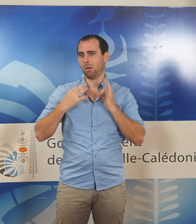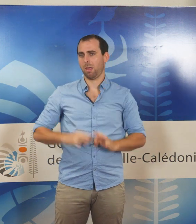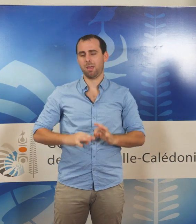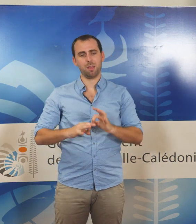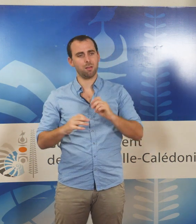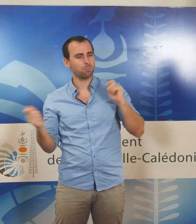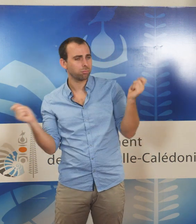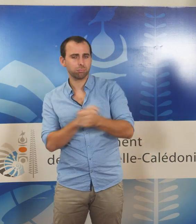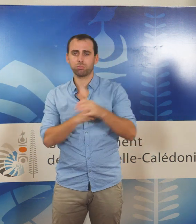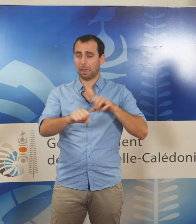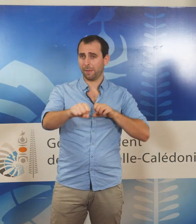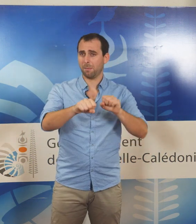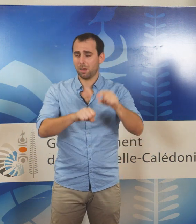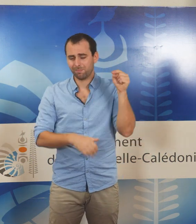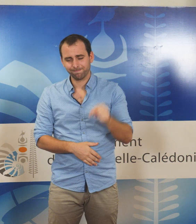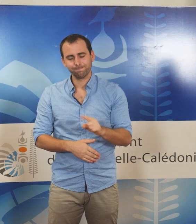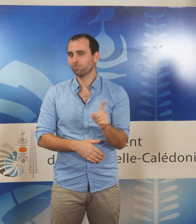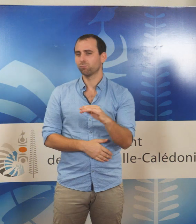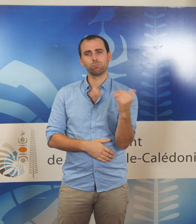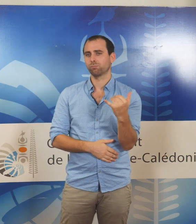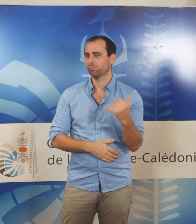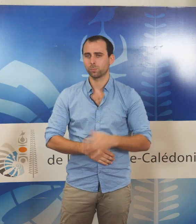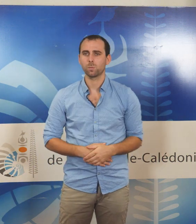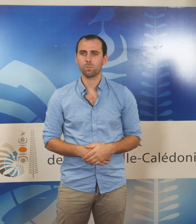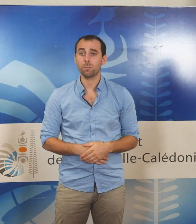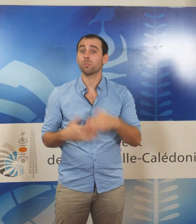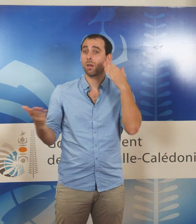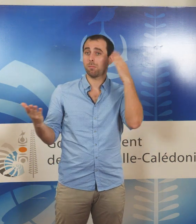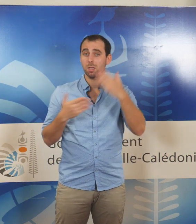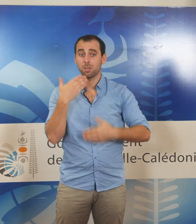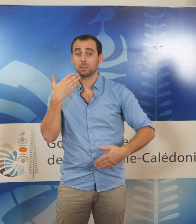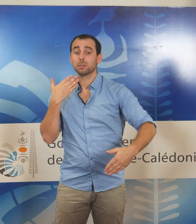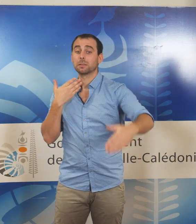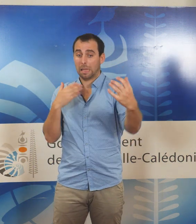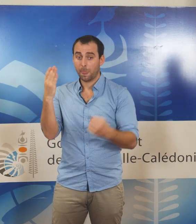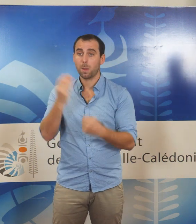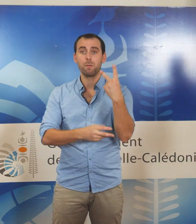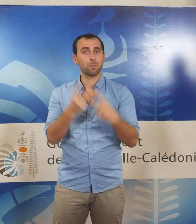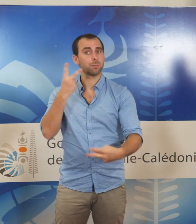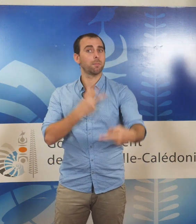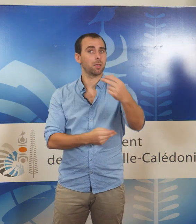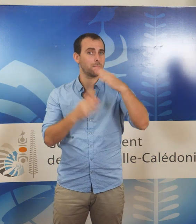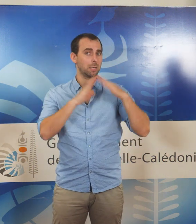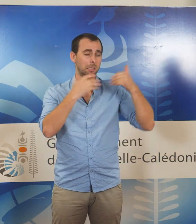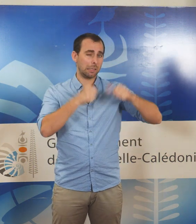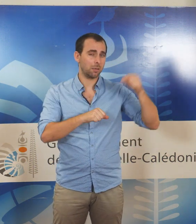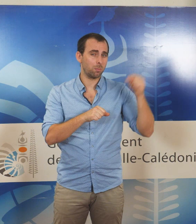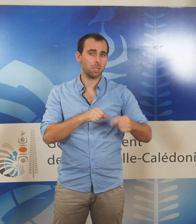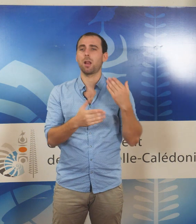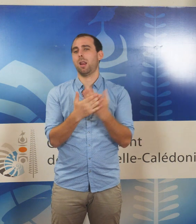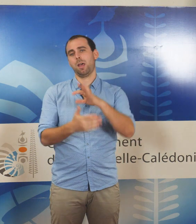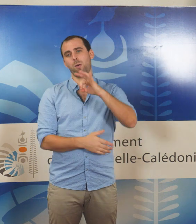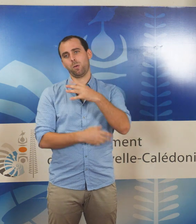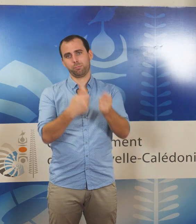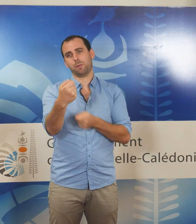rattrapage. Ensuite, si nous devions avoir une nouvelle période de confinement, eh bien, il va falloir nous adapter et là, on se